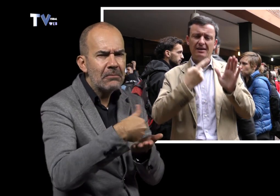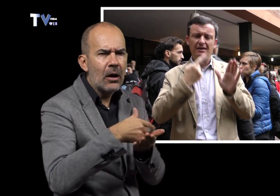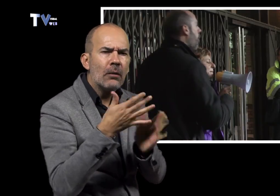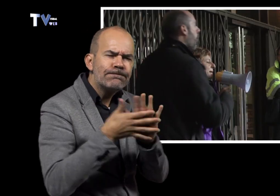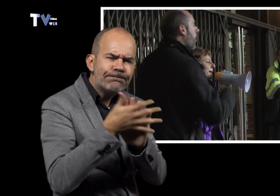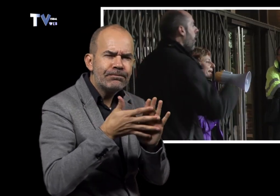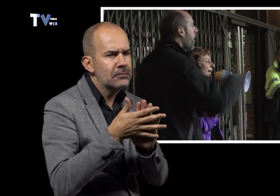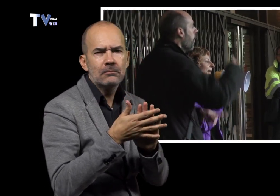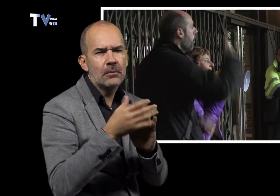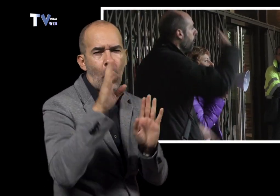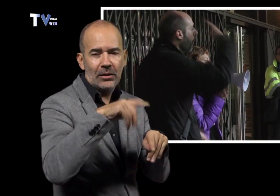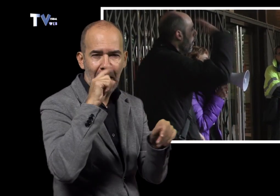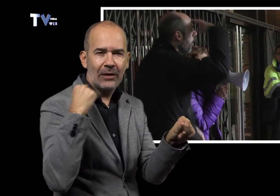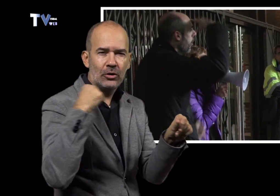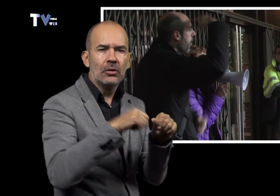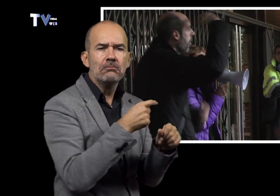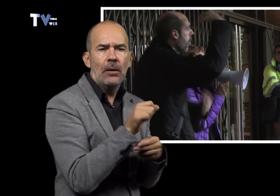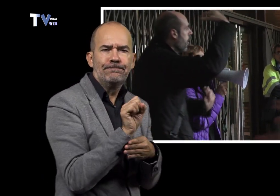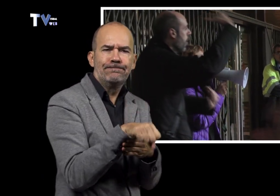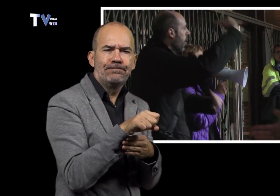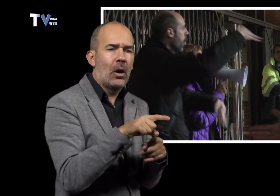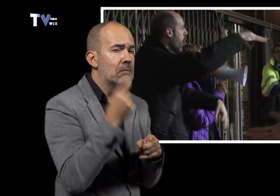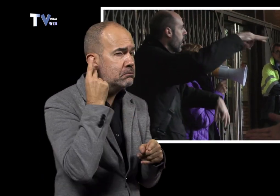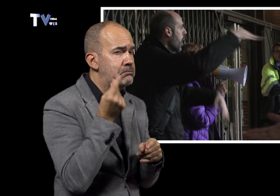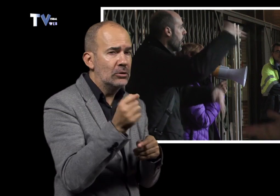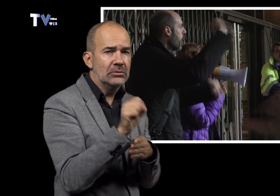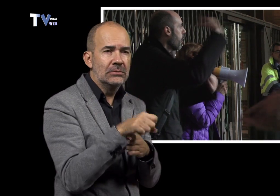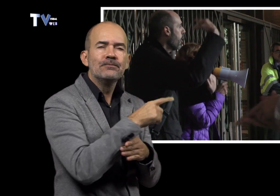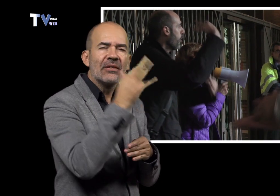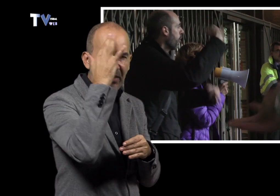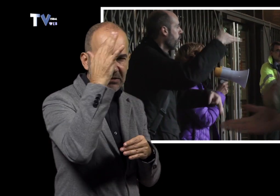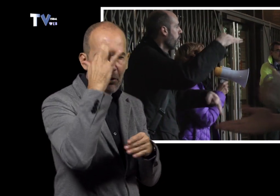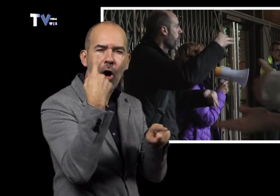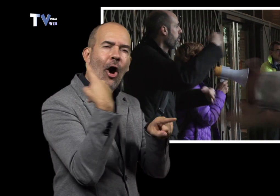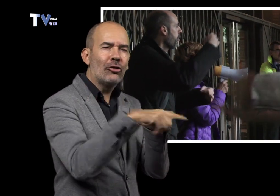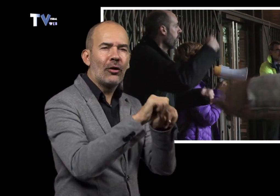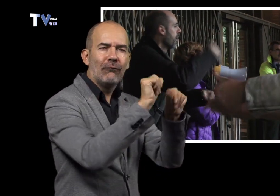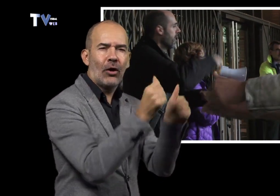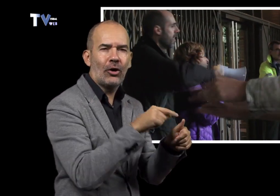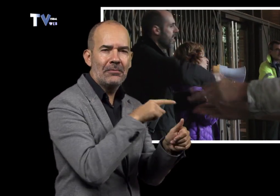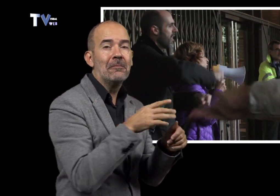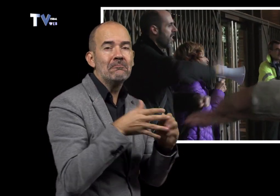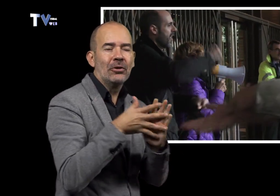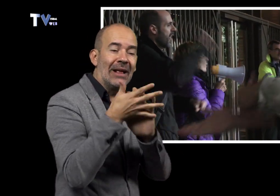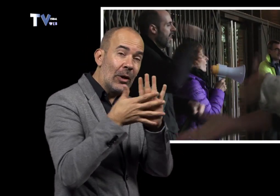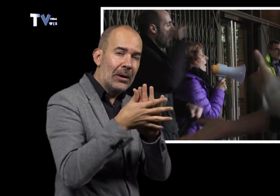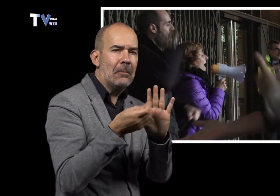preocupat o ens ha fet cas en les demandes? No. Fins ara ha ignorat totes les protestes. Per això s'han ideat una nova forma de donar-se